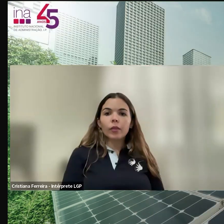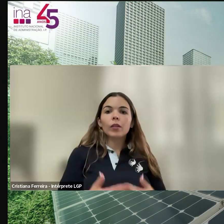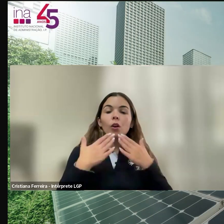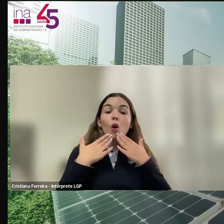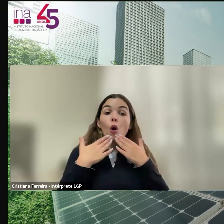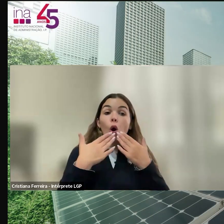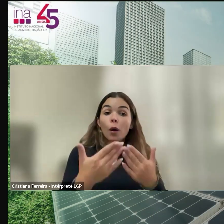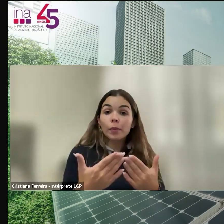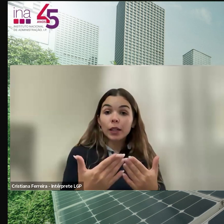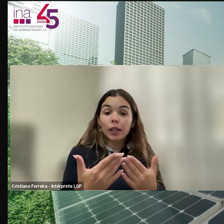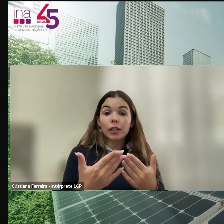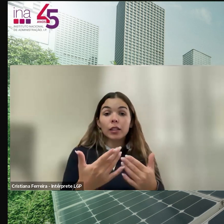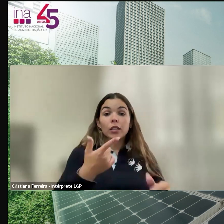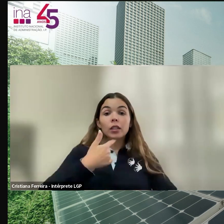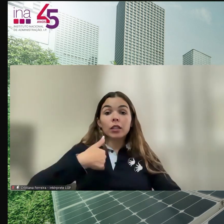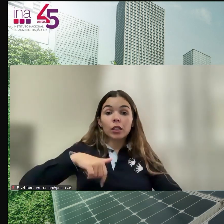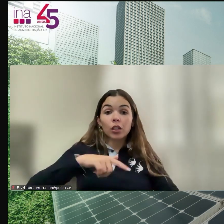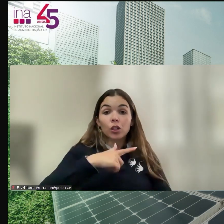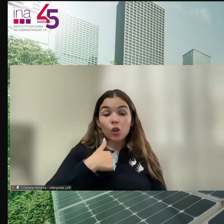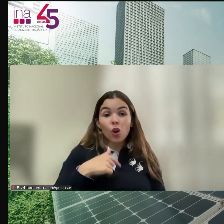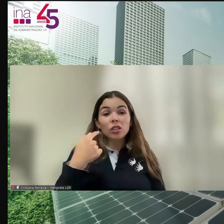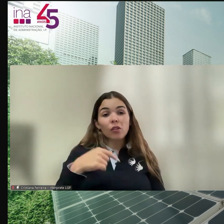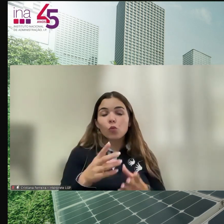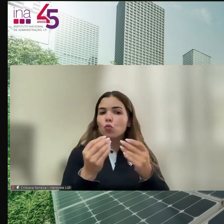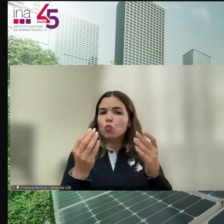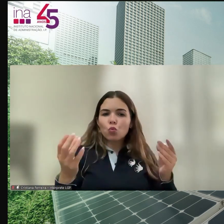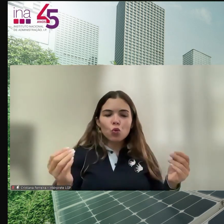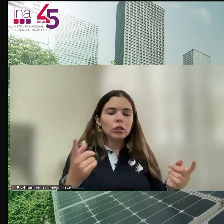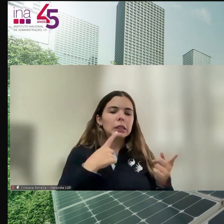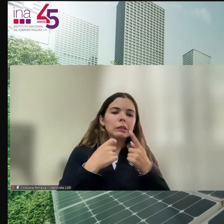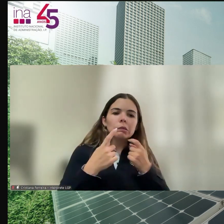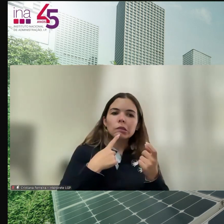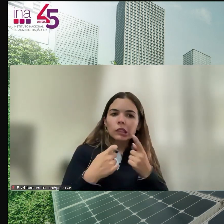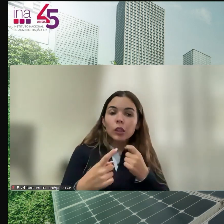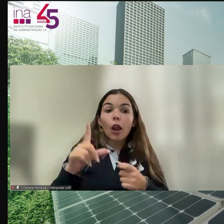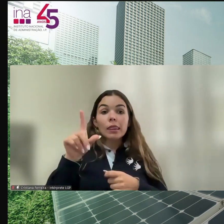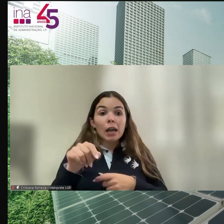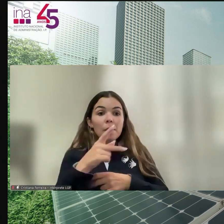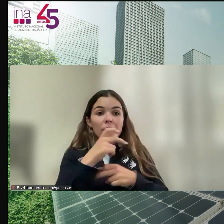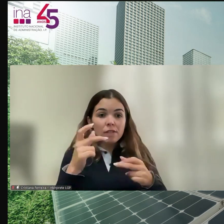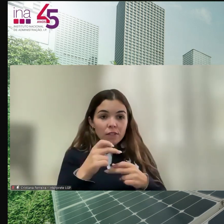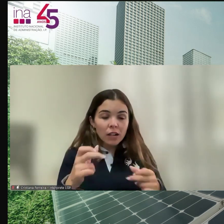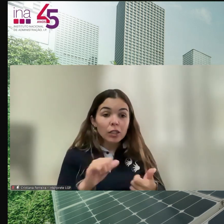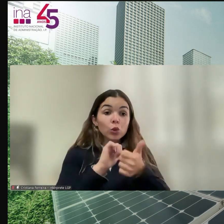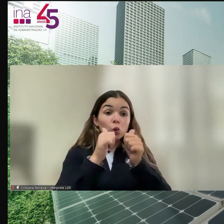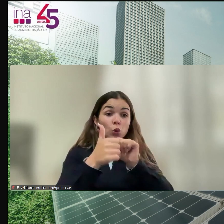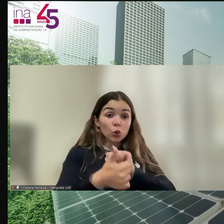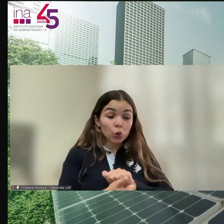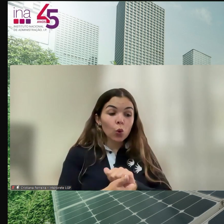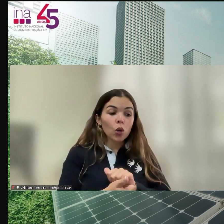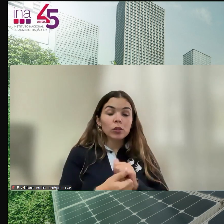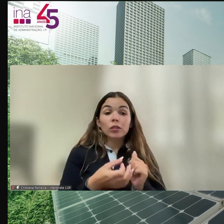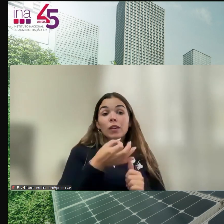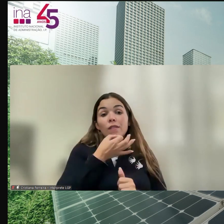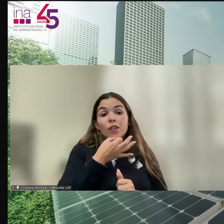Obrigadíssima. Nós tivemos muito boas perguntas, bastantes comentários também muito pertinentes e muito adequados ao que estava aqui a ser